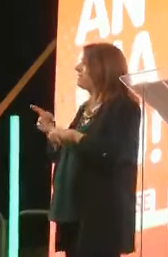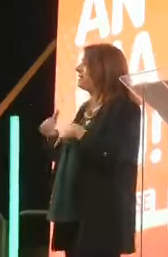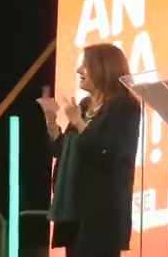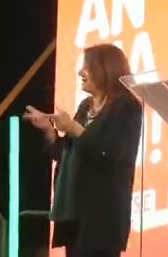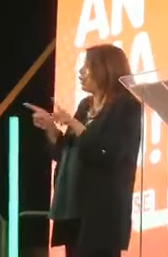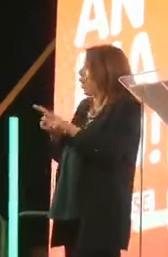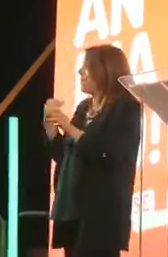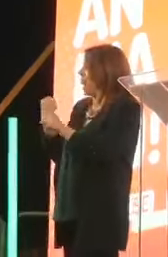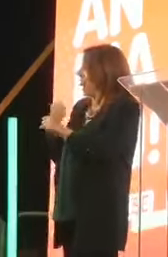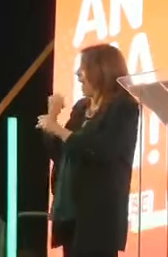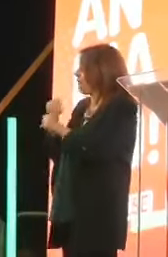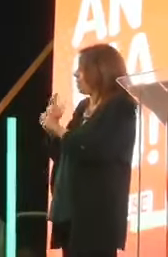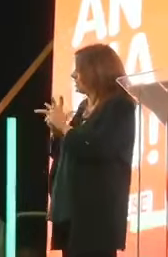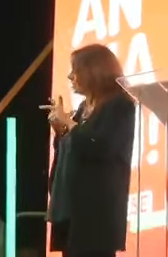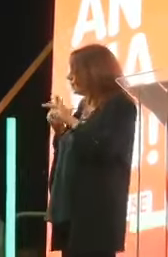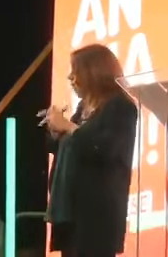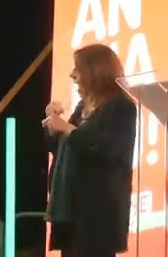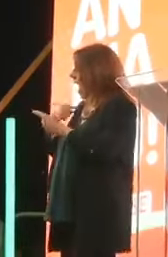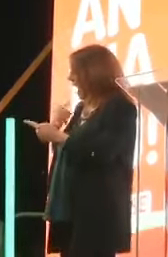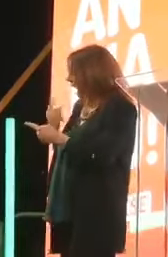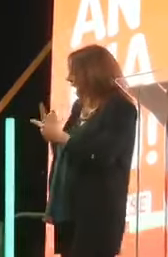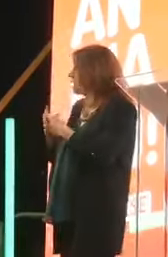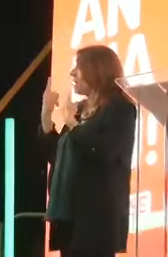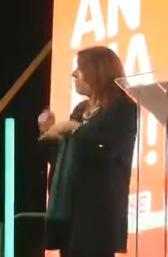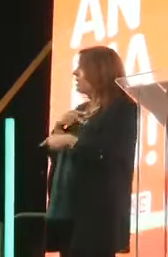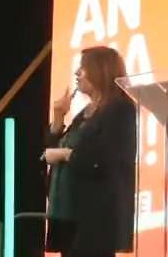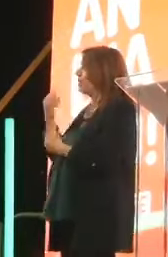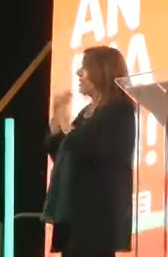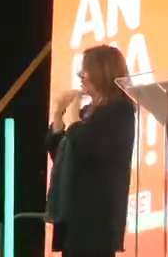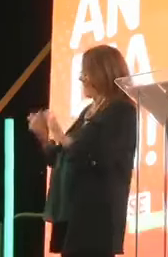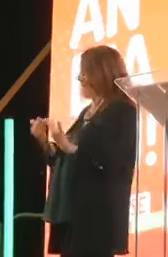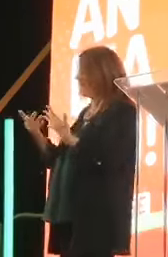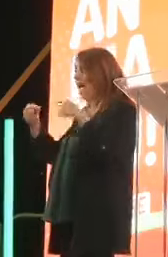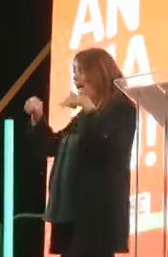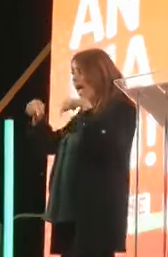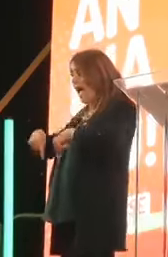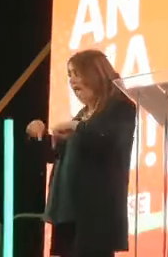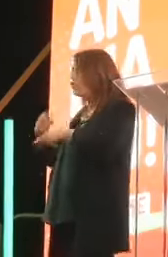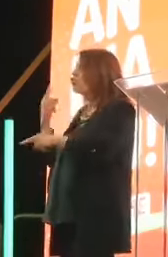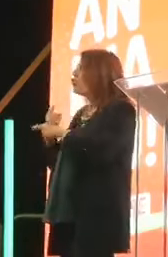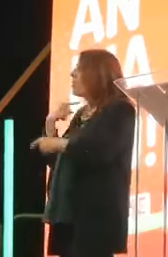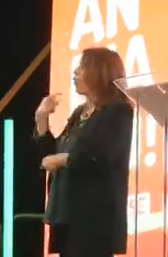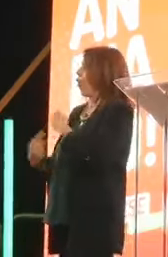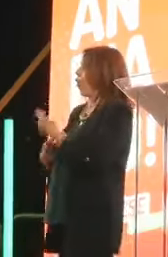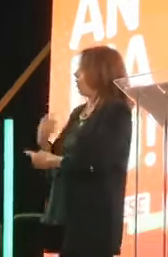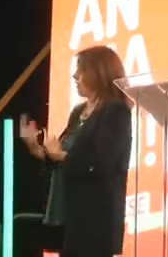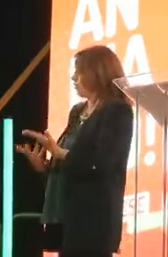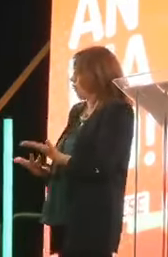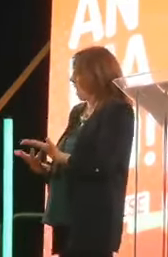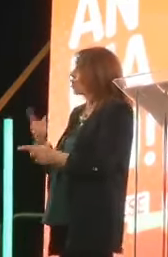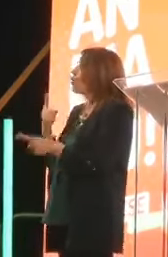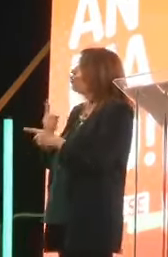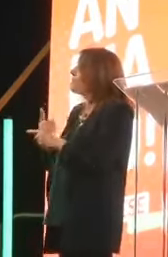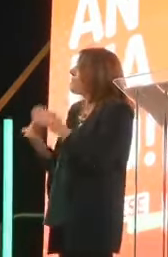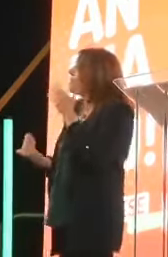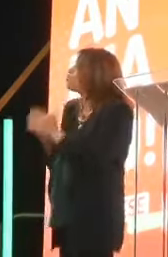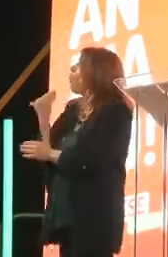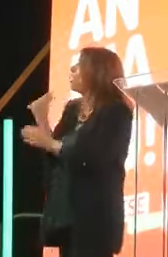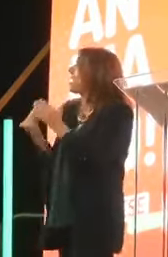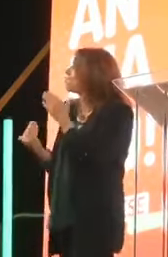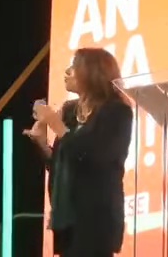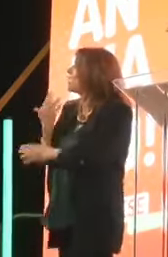e lo sforzo fatto in questi anni, di cui li ringraziamo. Adesso bisogna continuare, anzi bisogna innovare sempre di